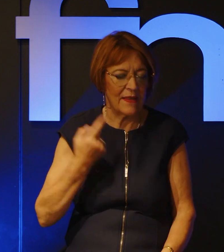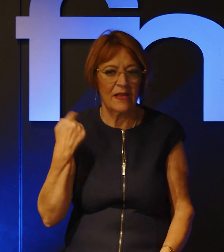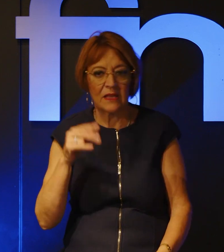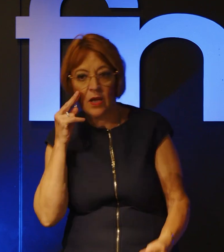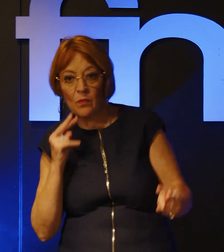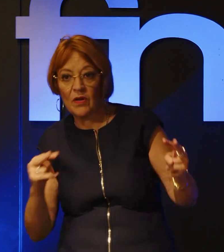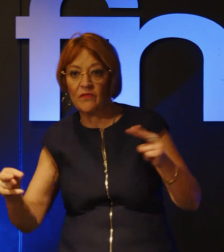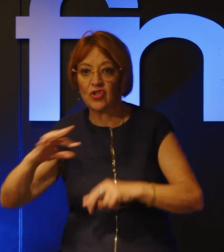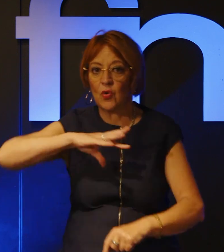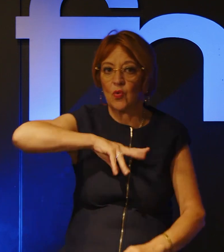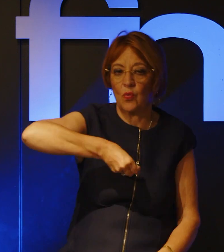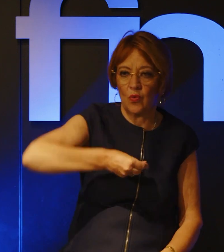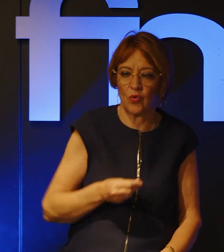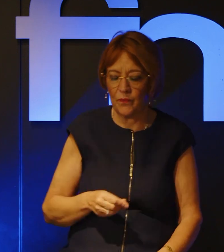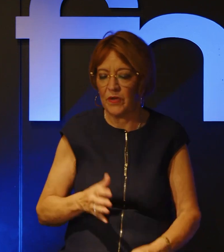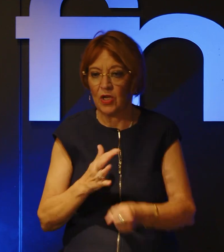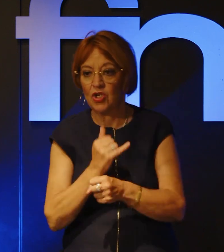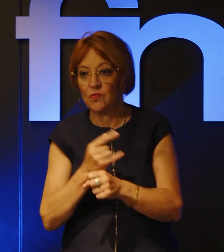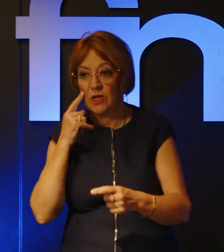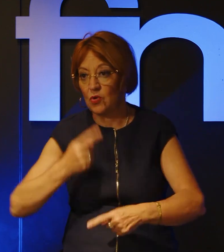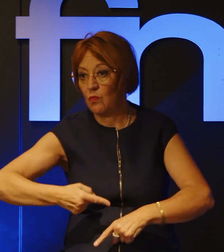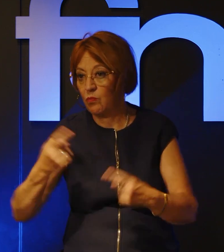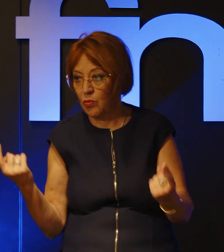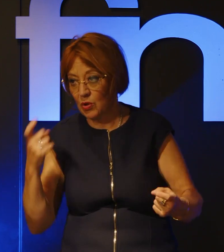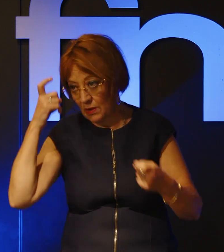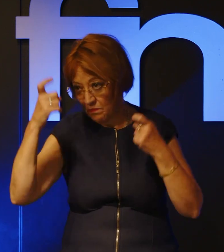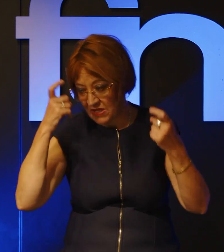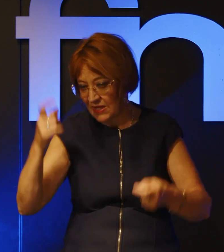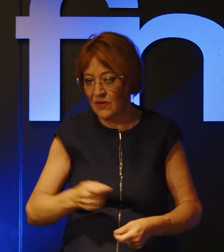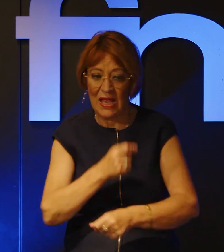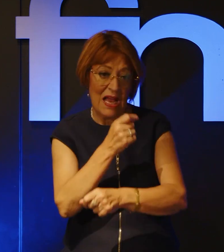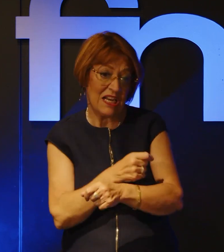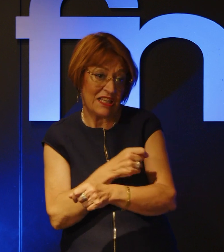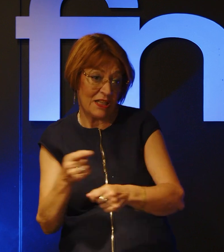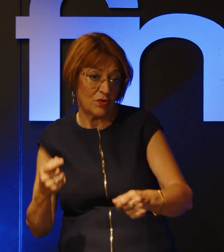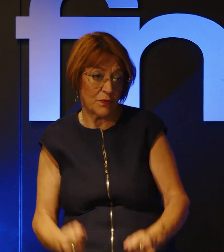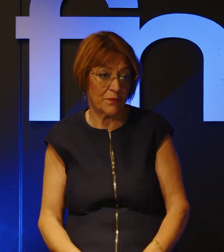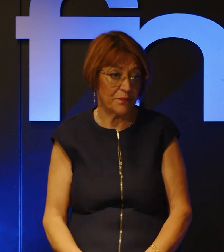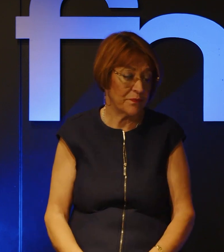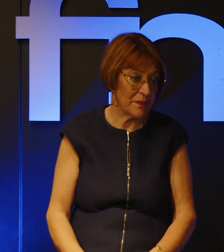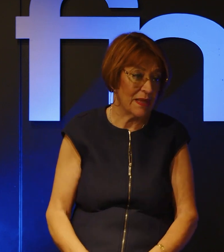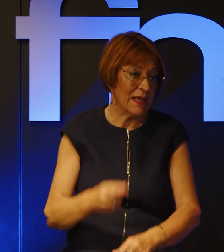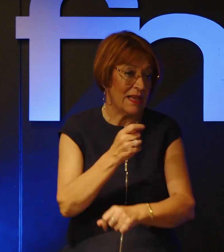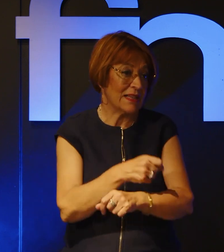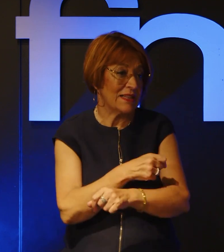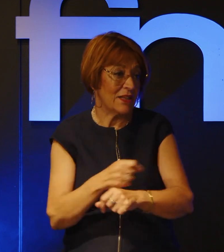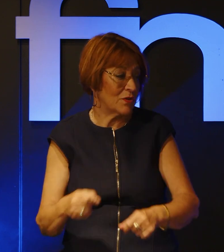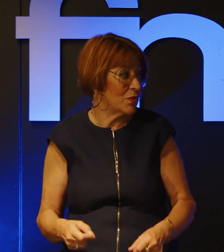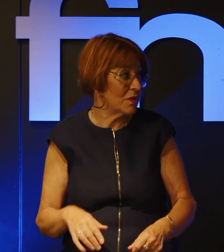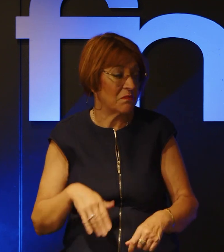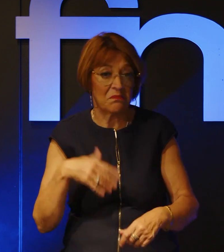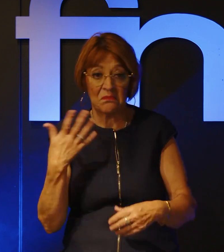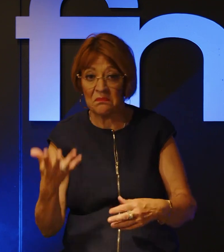uma visão de mundo e o espaço público ele é pensado por arquitetos estudei arquitetura mas foi por